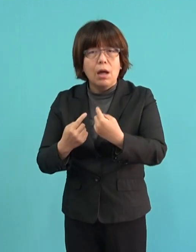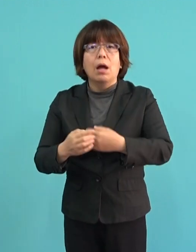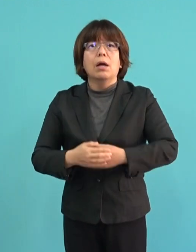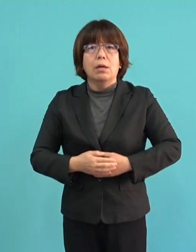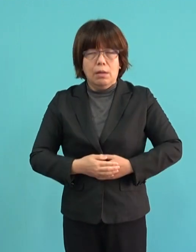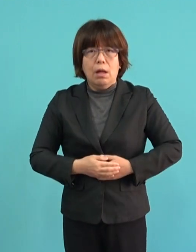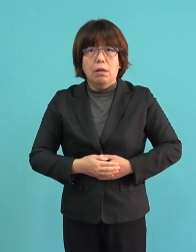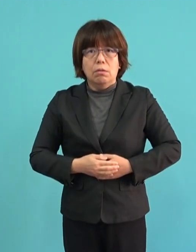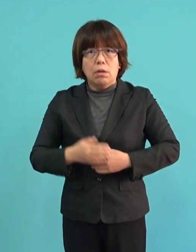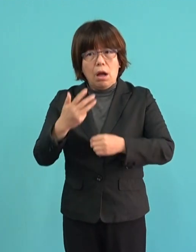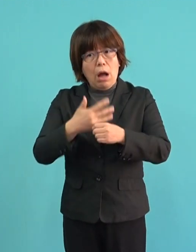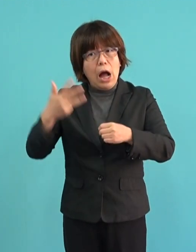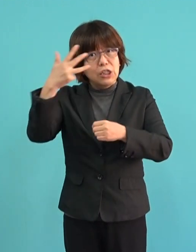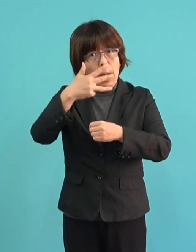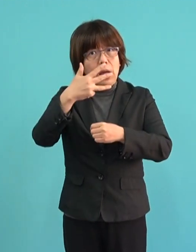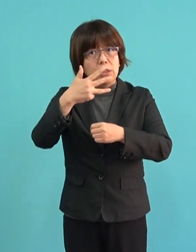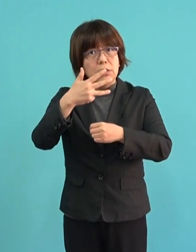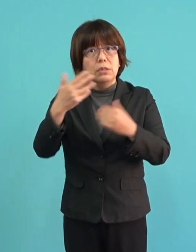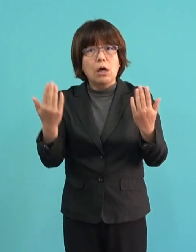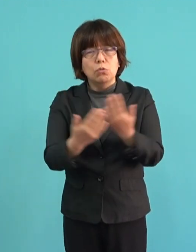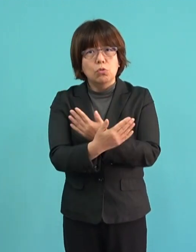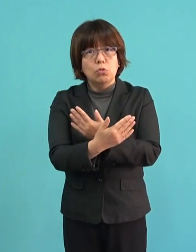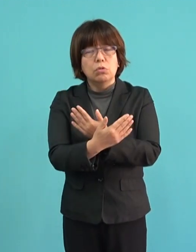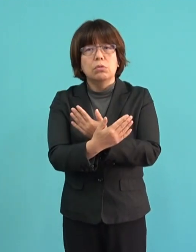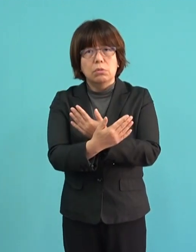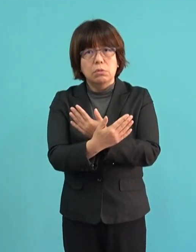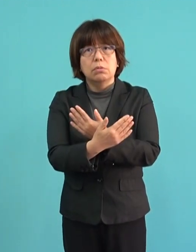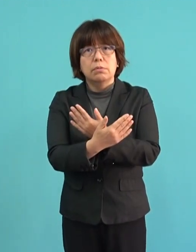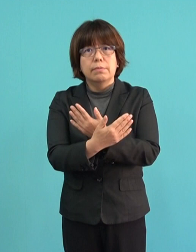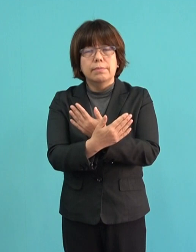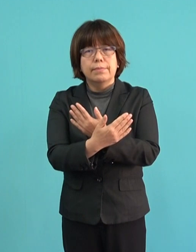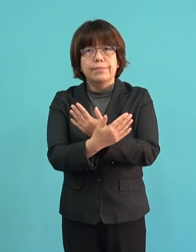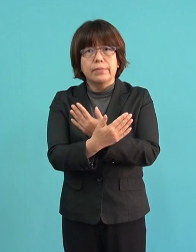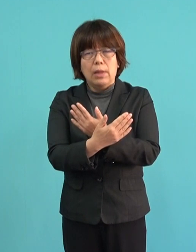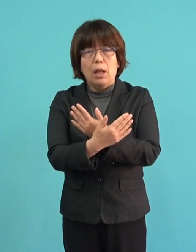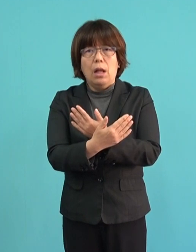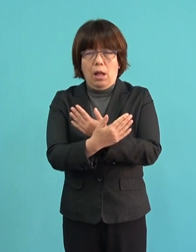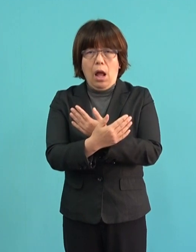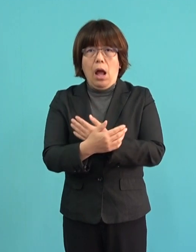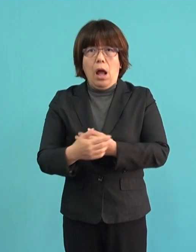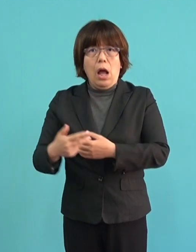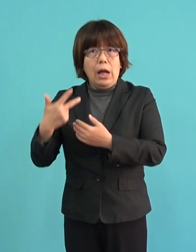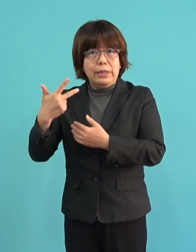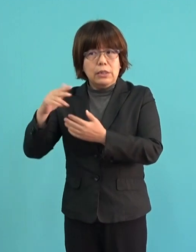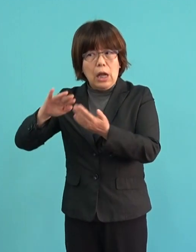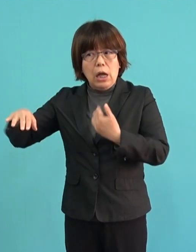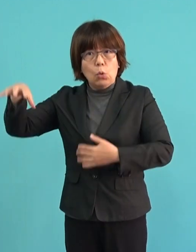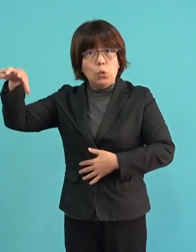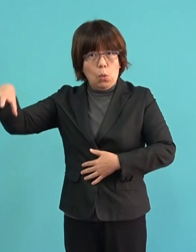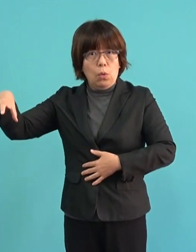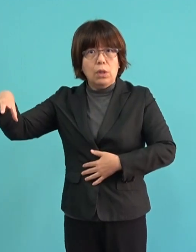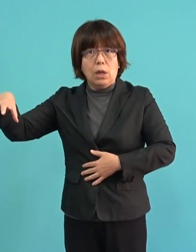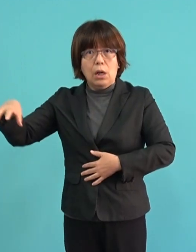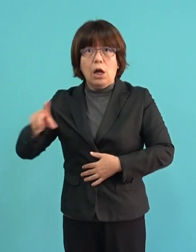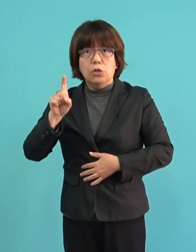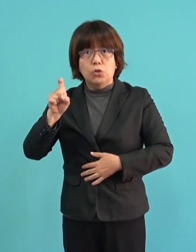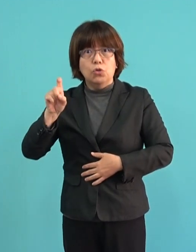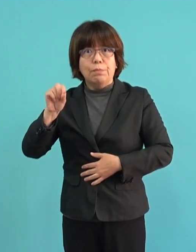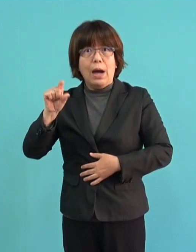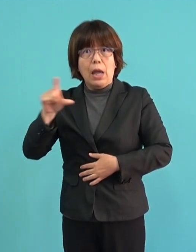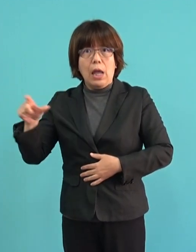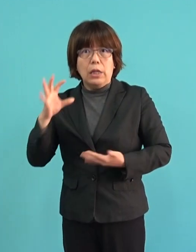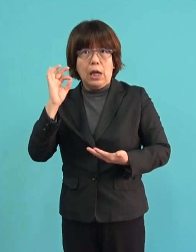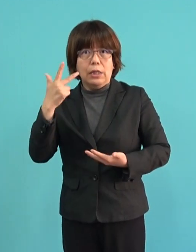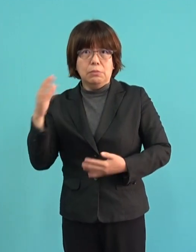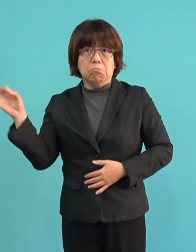が8倍ほどですかねあのーなってるということでこれは当然市外の方ですので10万円の